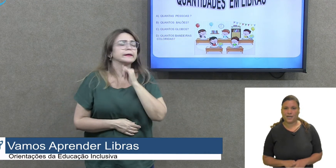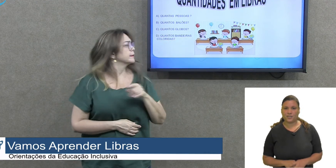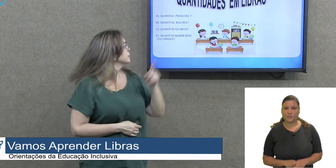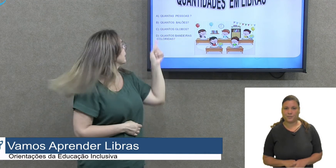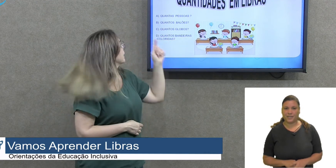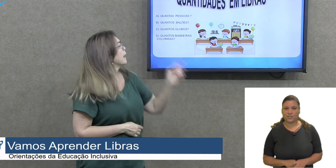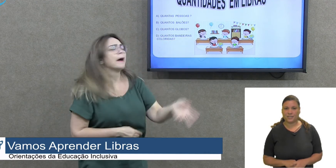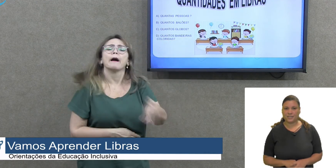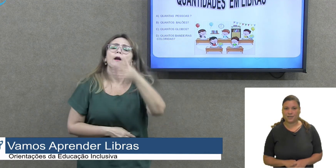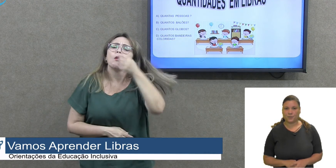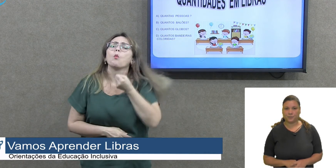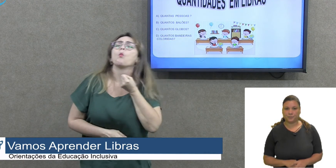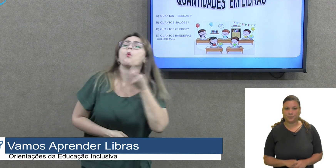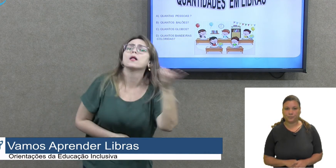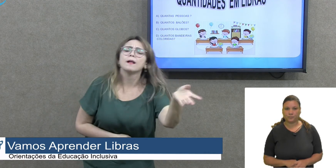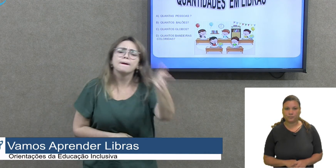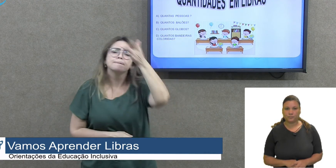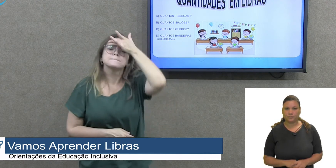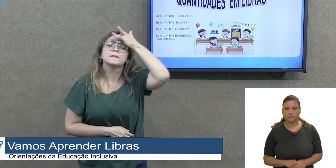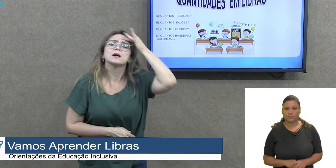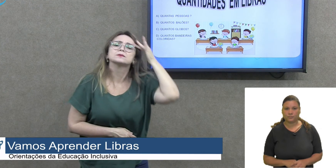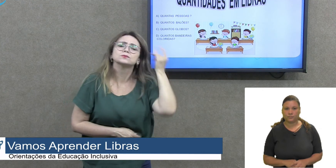Veja a imagem, preste atenção.